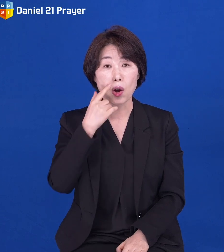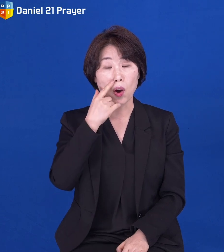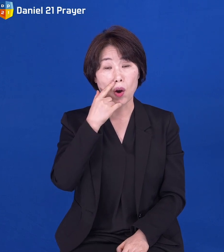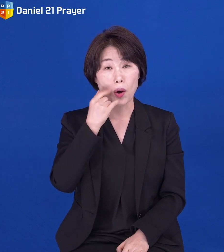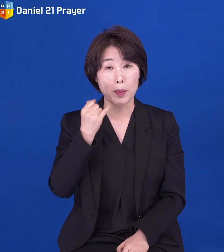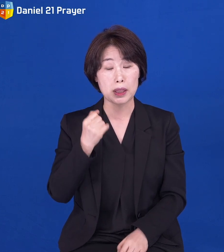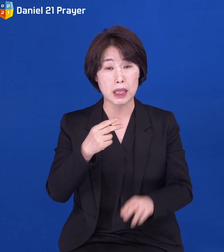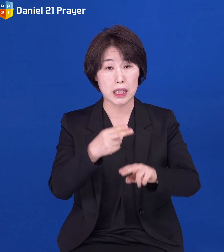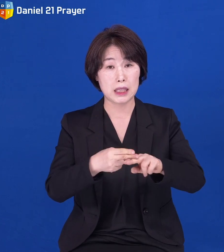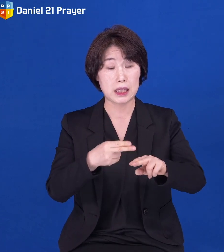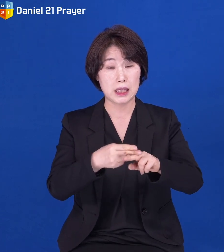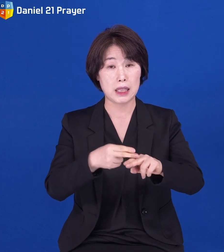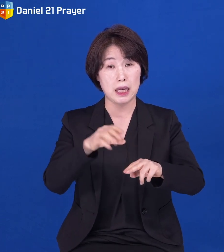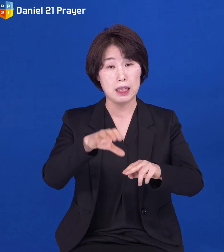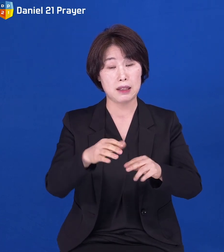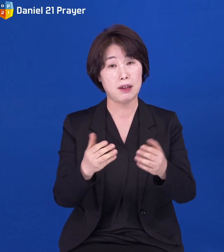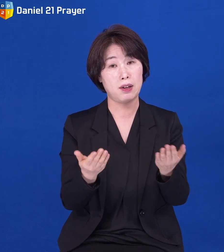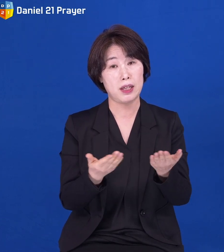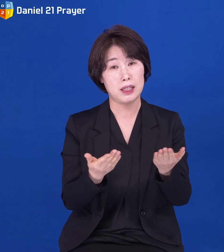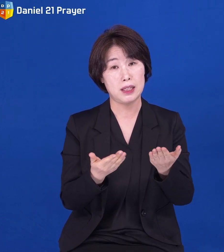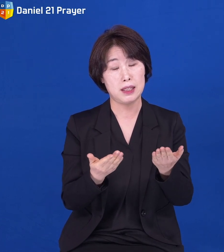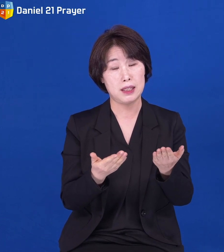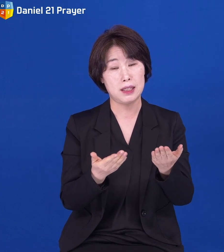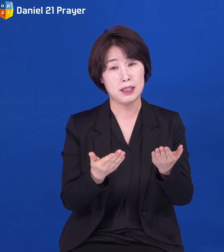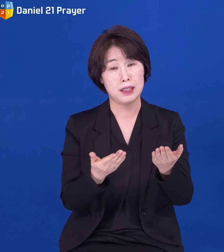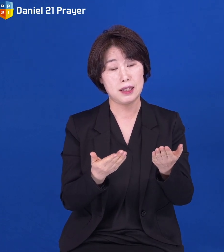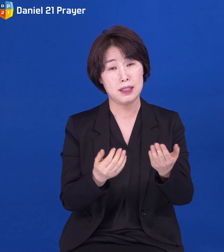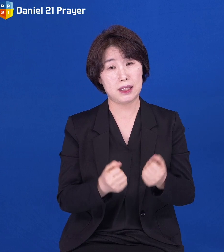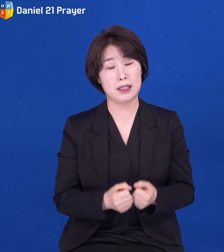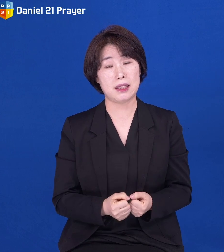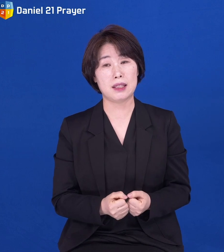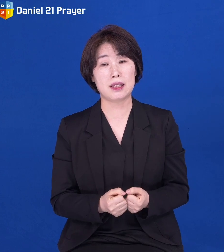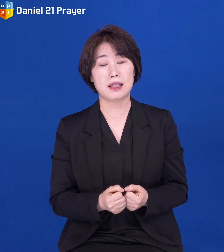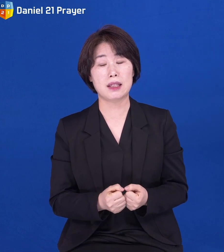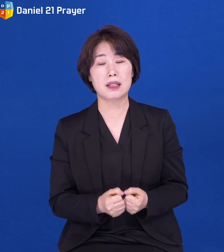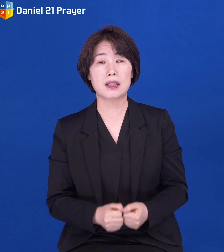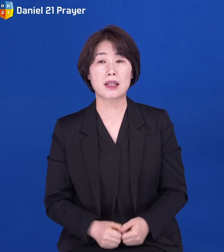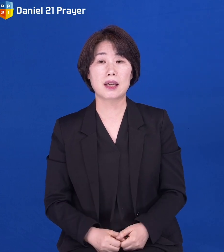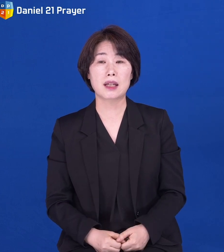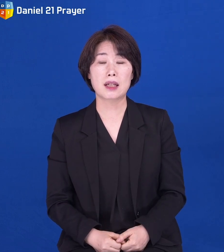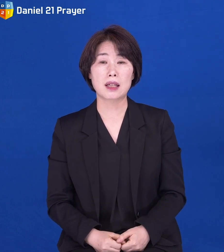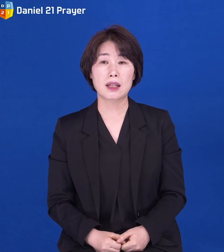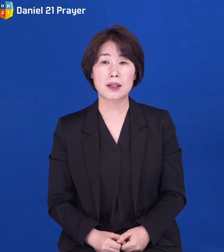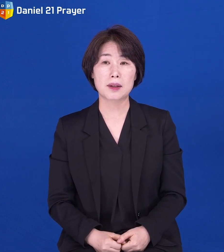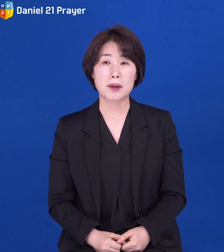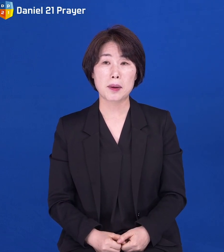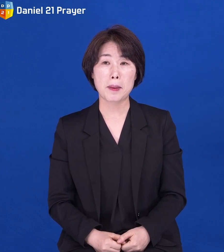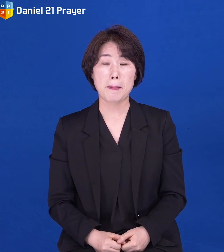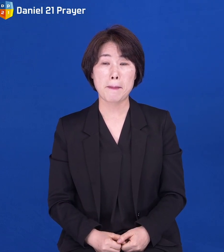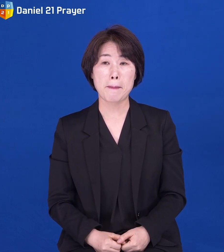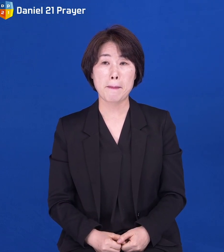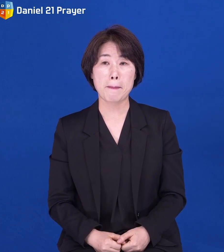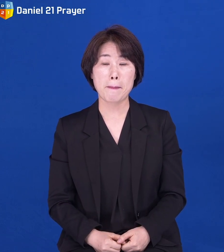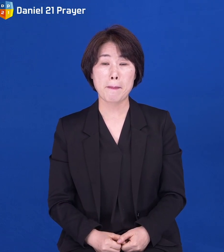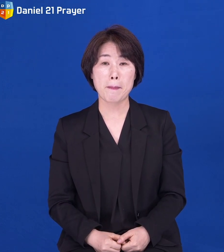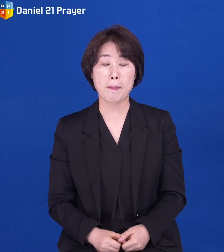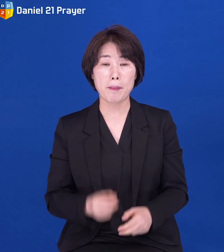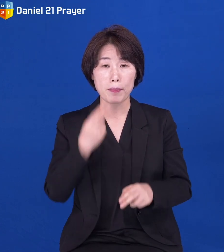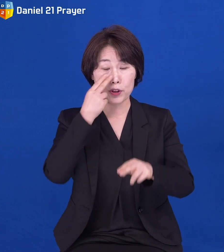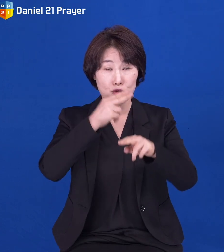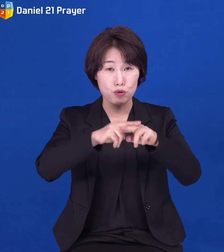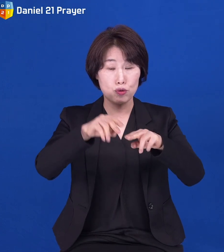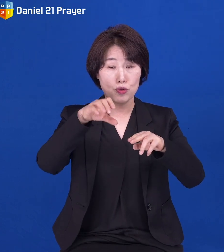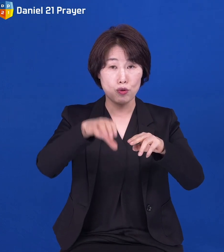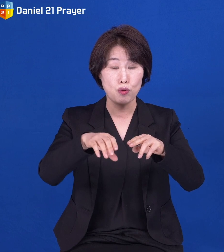하니까 엄마가 너무 창피하셔갖고 죄송하는데 그냥 잊어주세요, 이거 얘기. 근데 그 주유소에서 이제